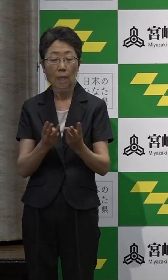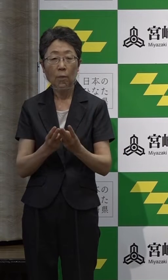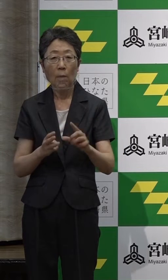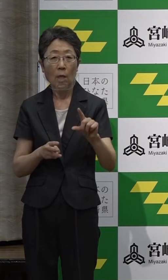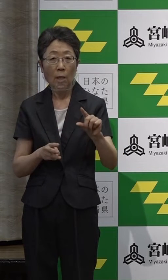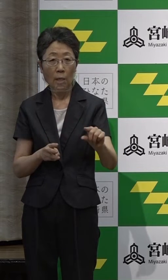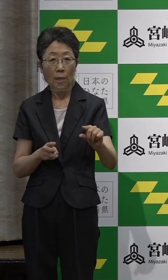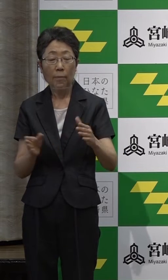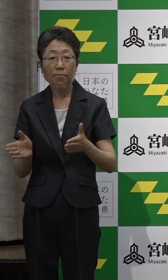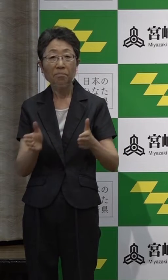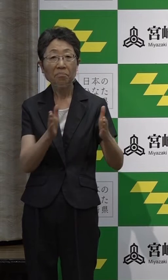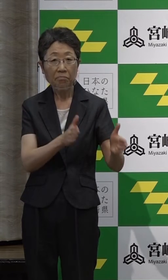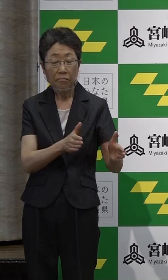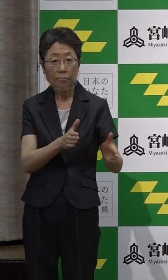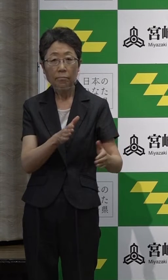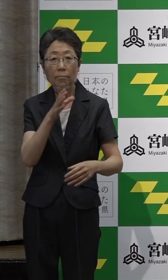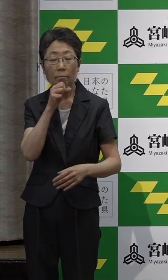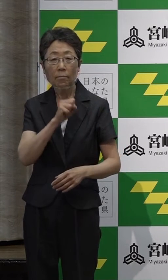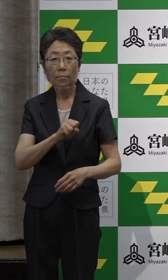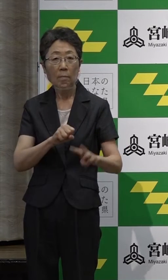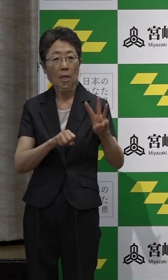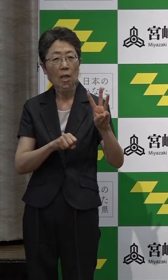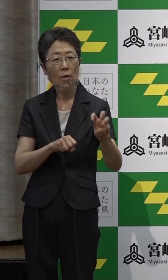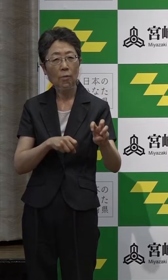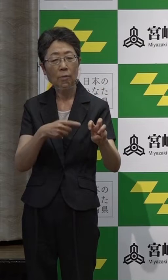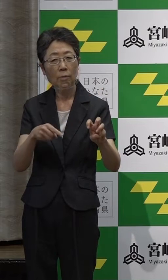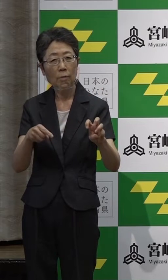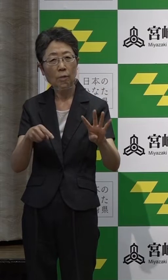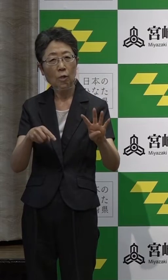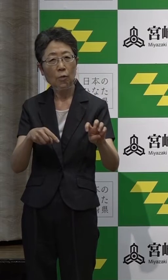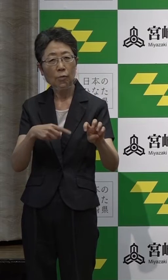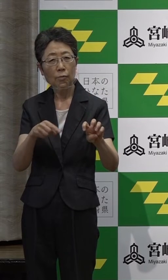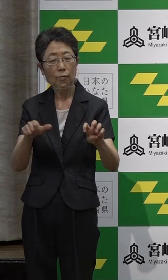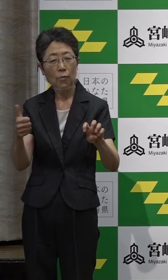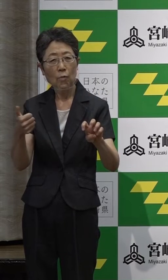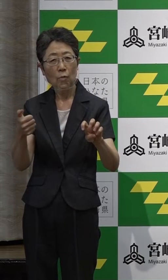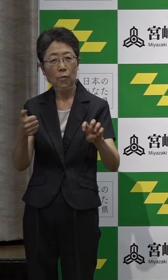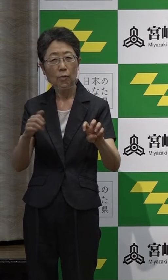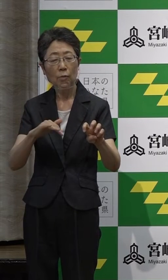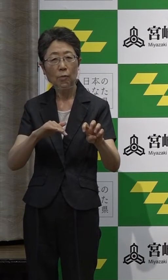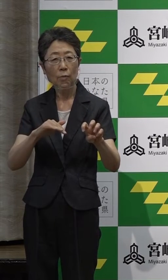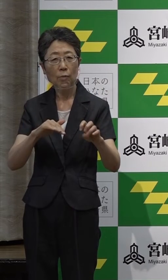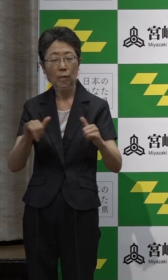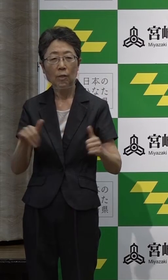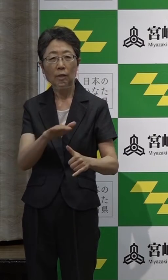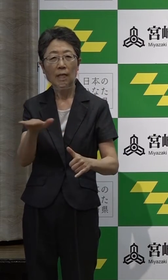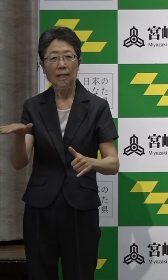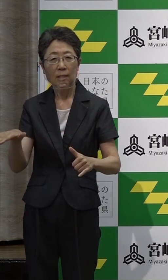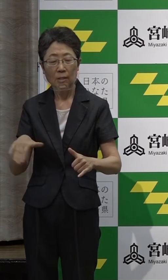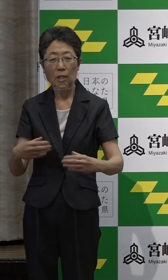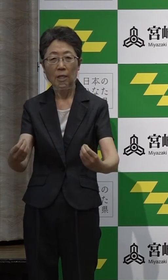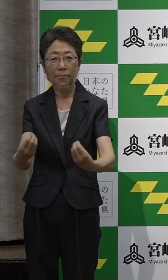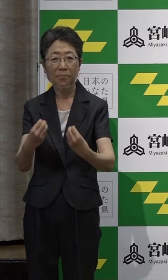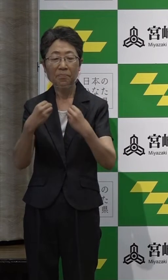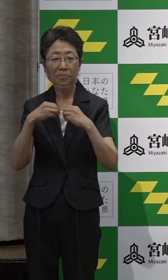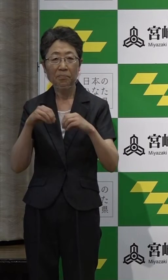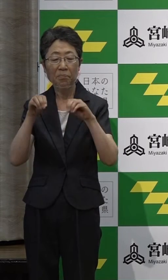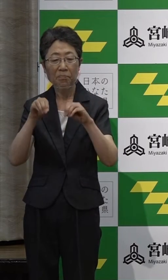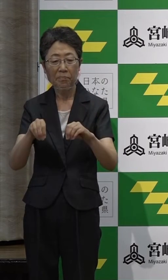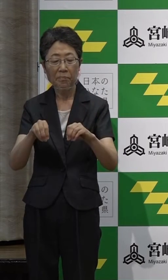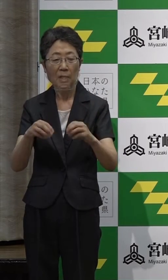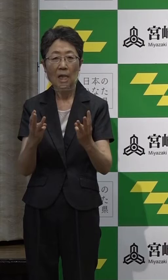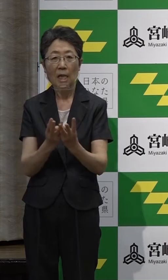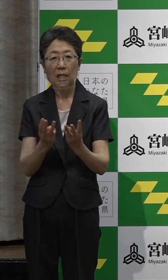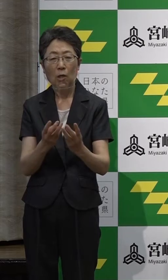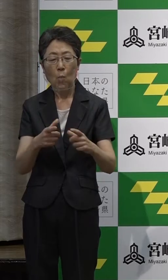40代から50代、これまでと比べると若年層、そういう中年層の重症化例が増えているということがありますので